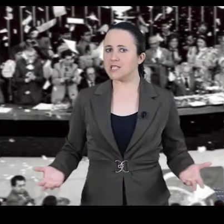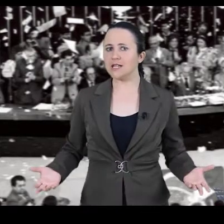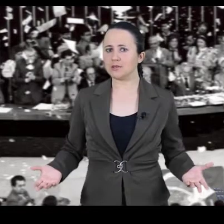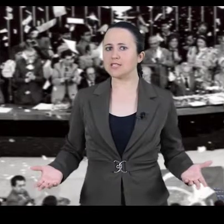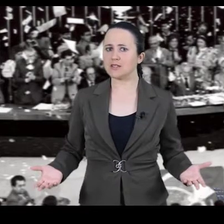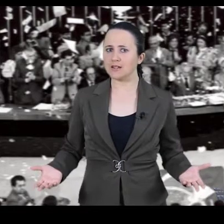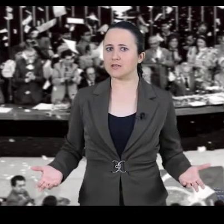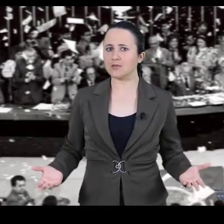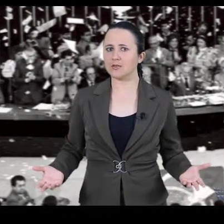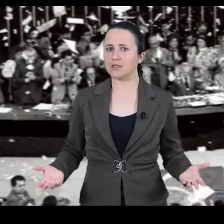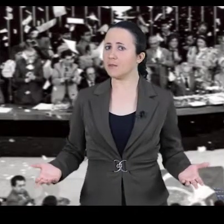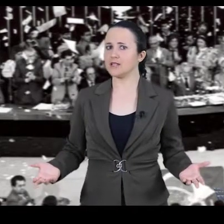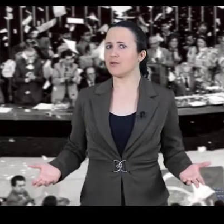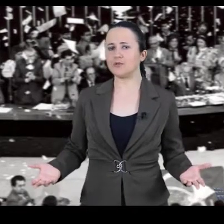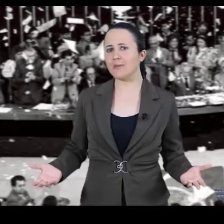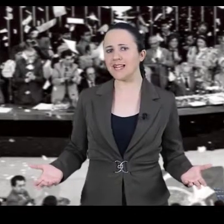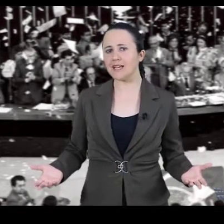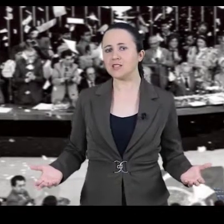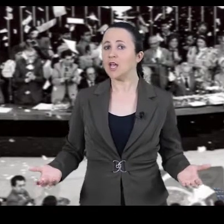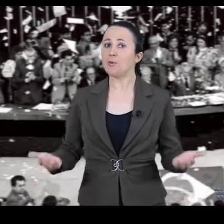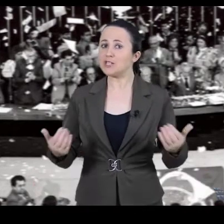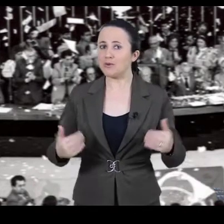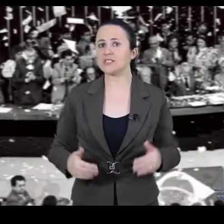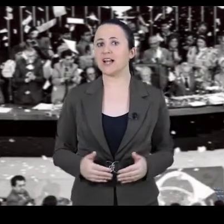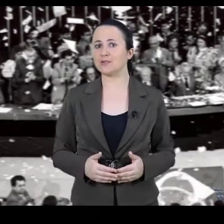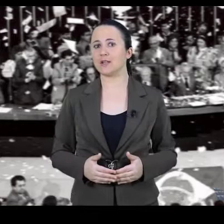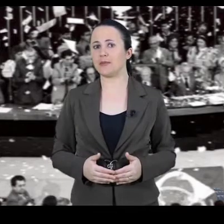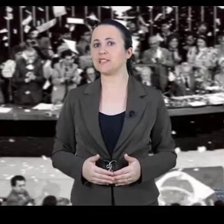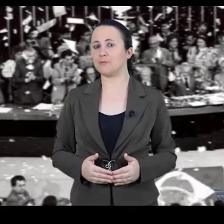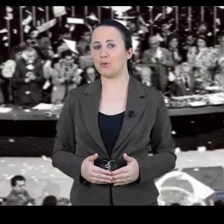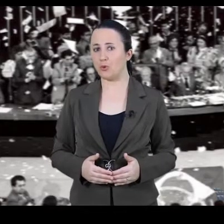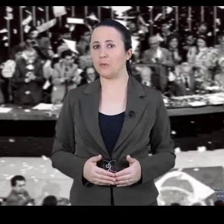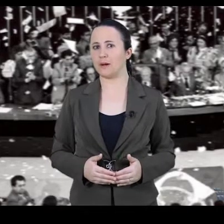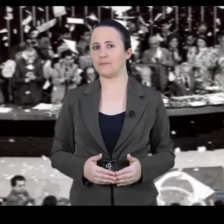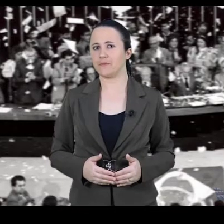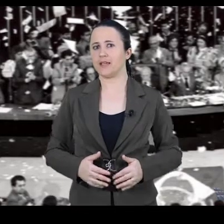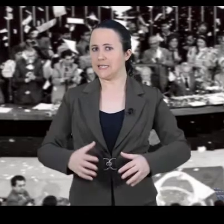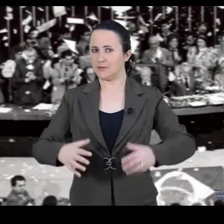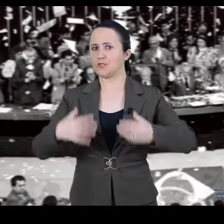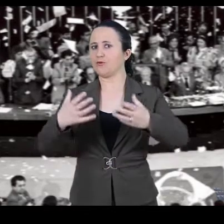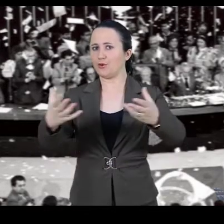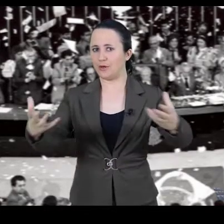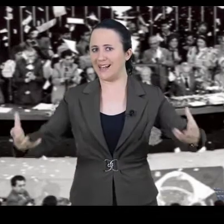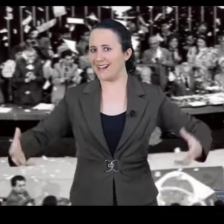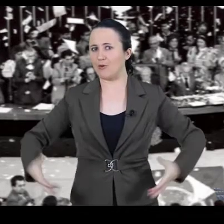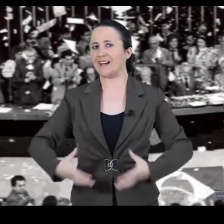lazer e o descanso também são fundamentais. Por isso o Estado também se preocupa, e se você for olhar, há uma